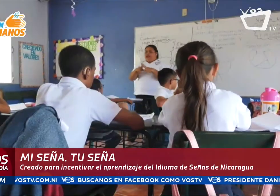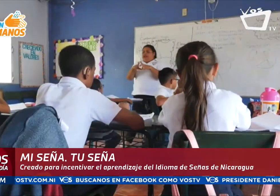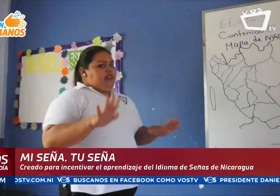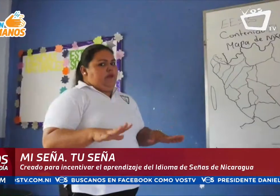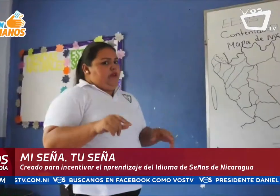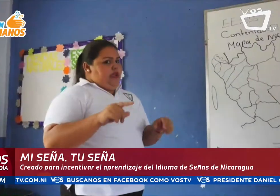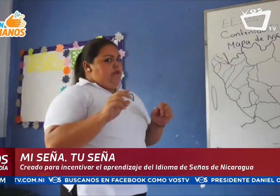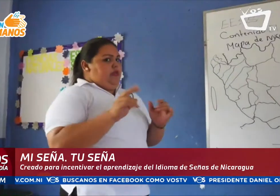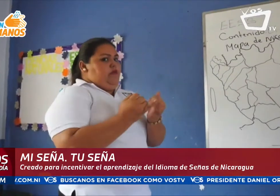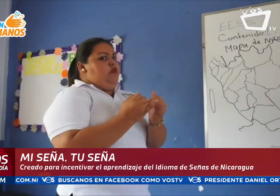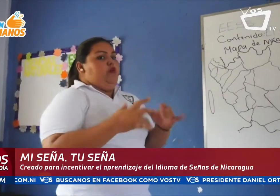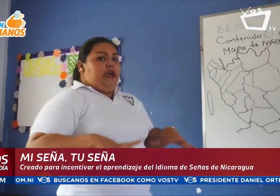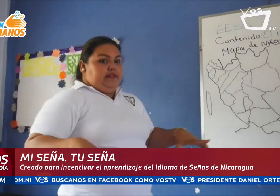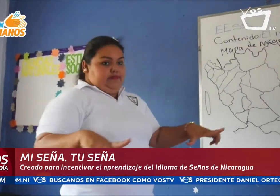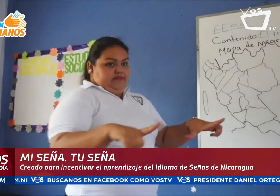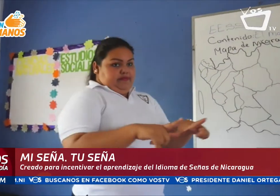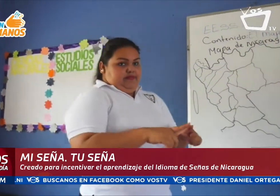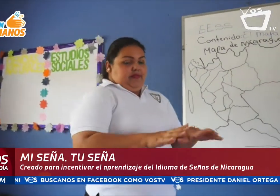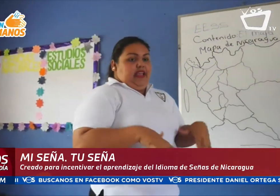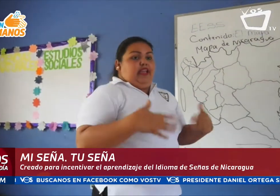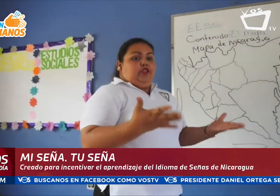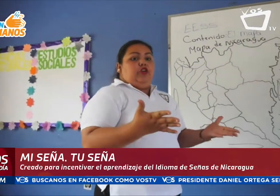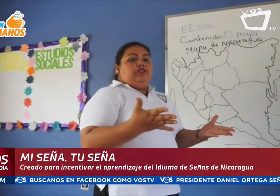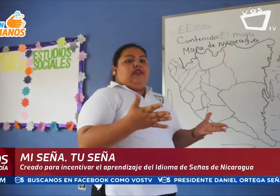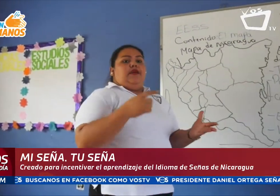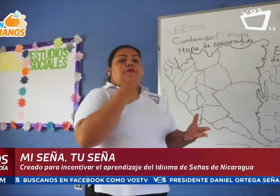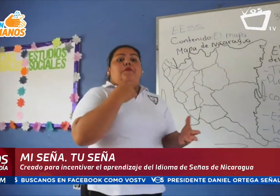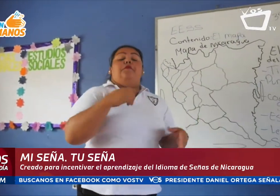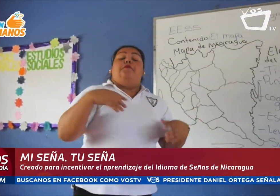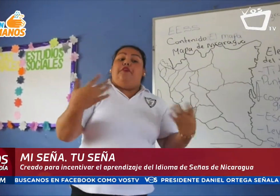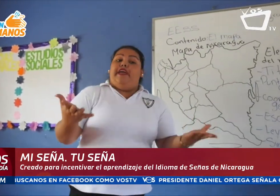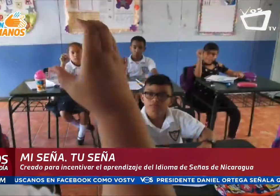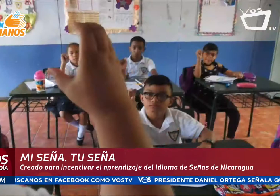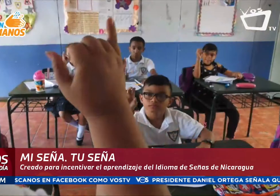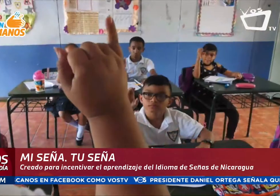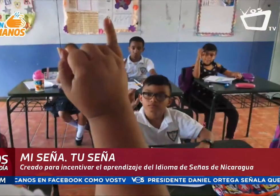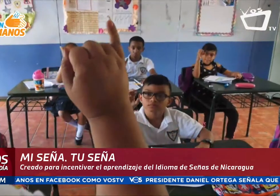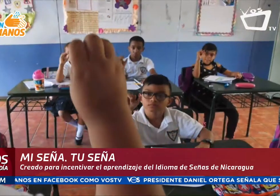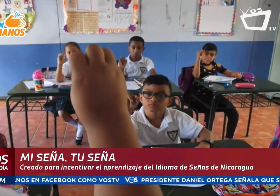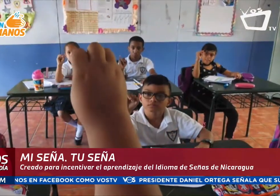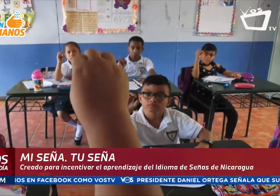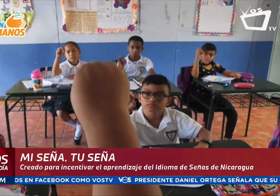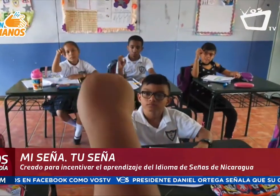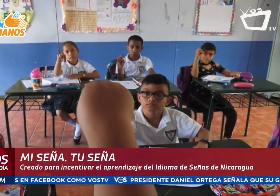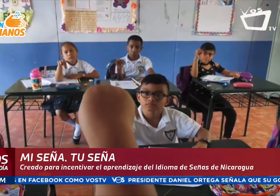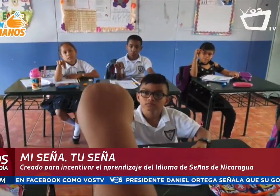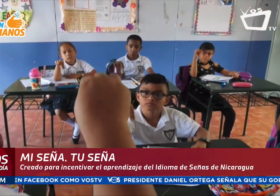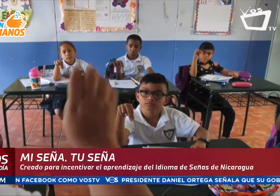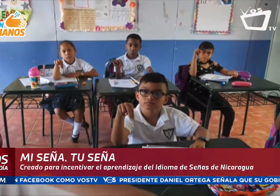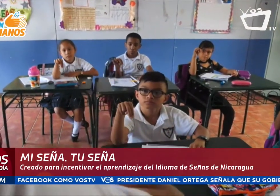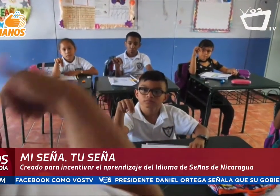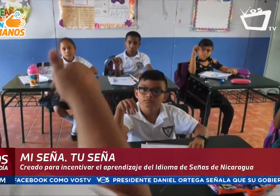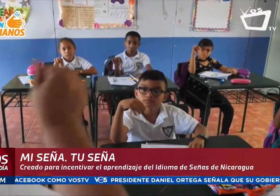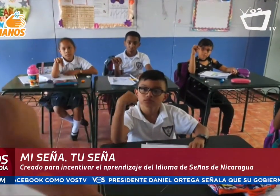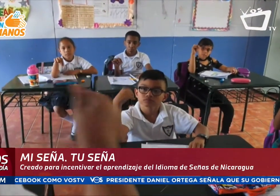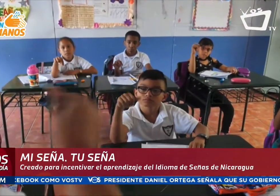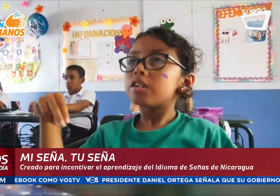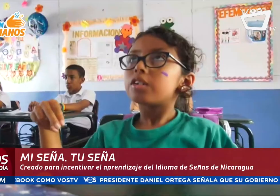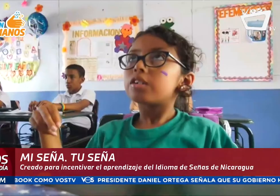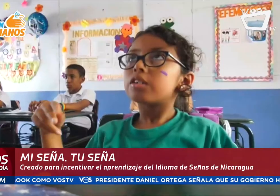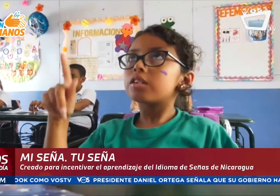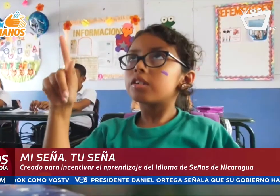cantar una canción y que va a motivar, consideramos, a muchas personas. Igual vamos a tener historia de motivación con mi seña,